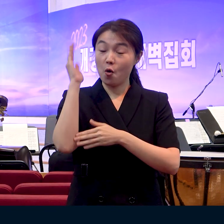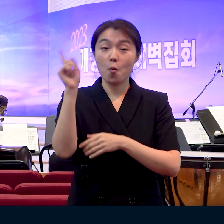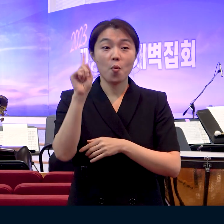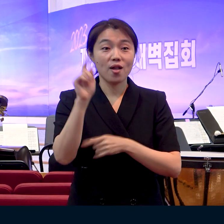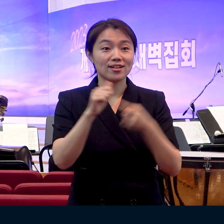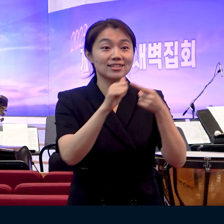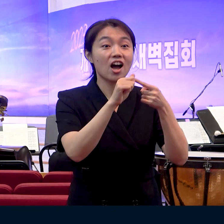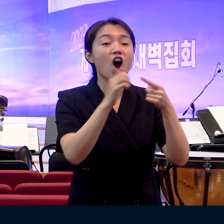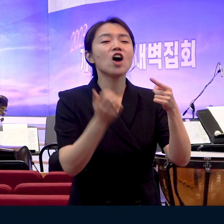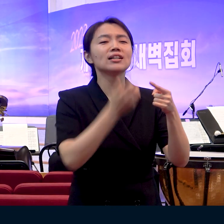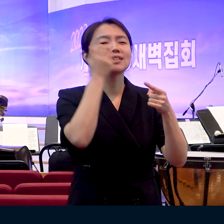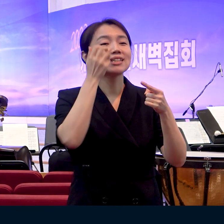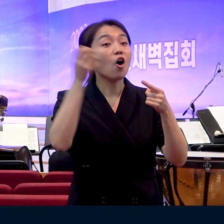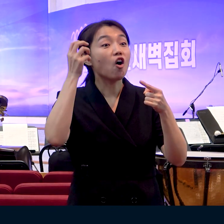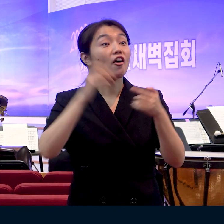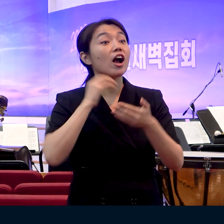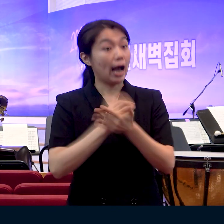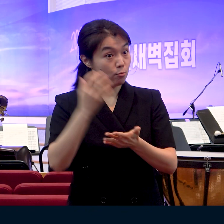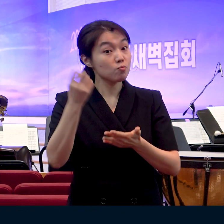감동으로 라고 말씀드렸습니다.